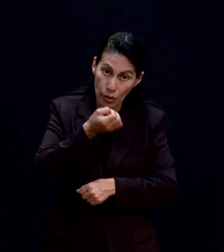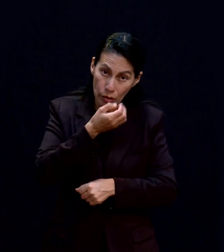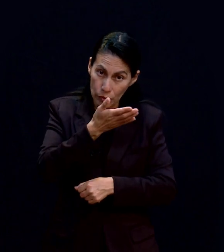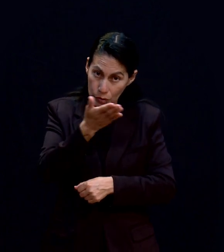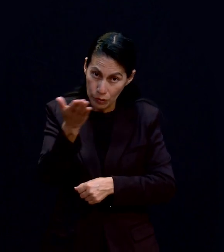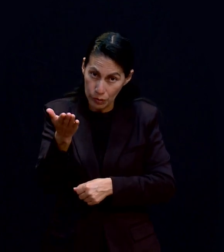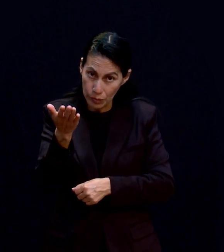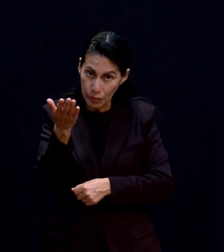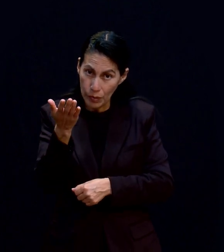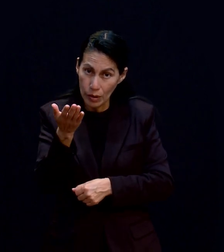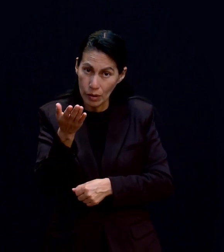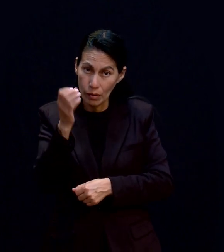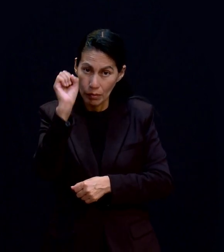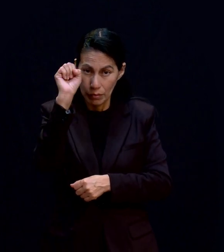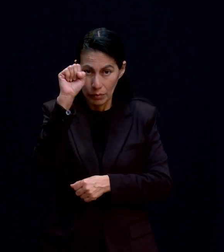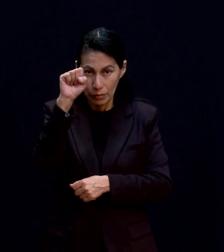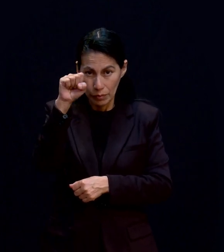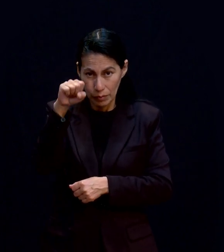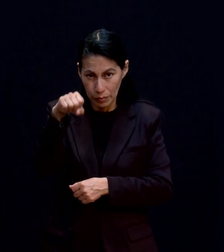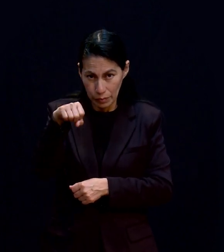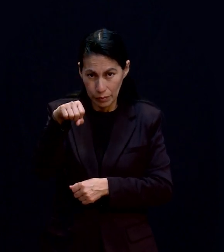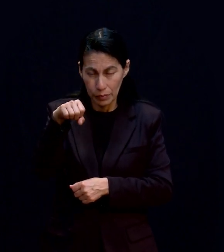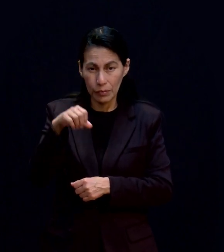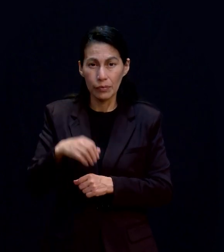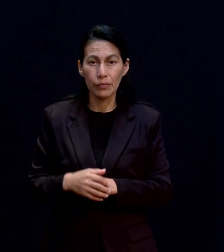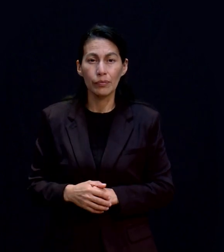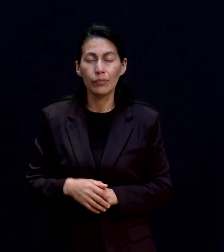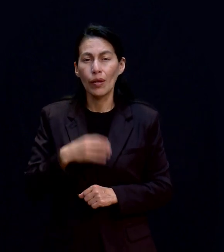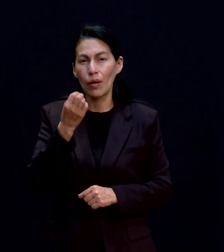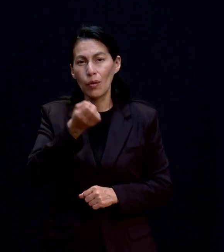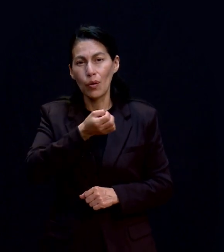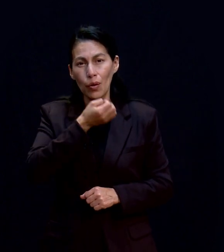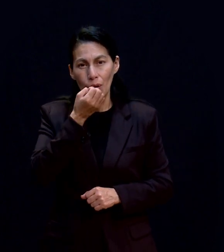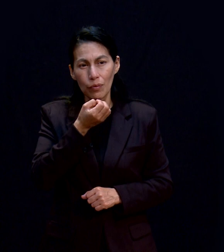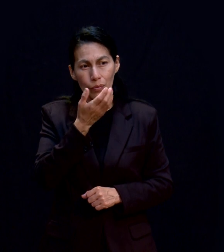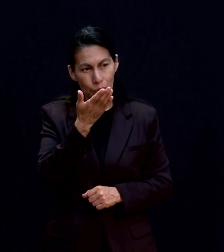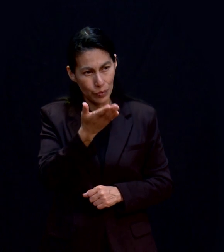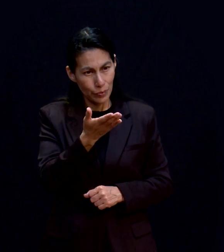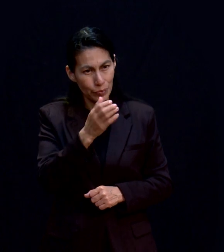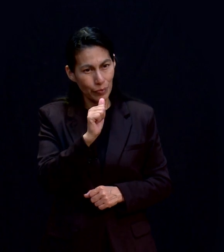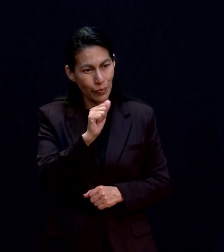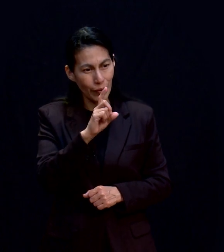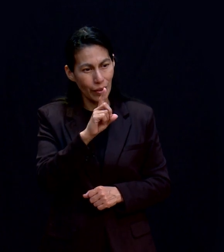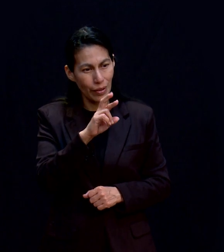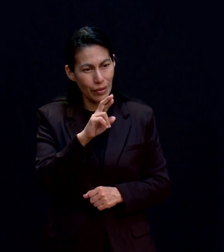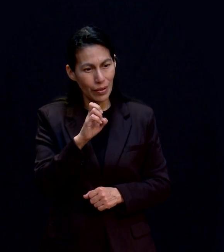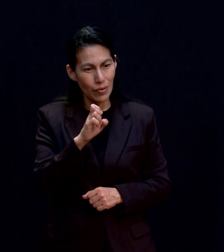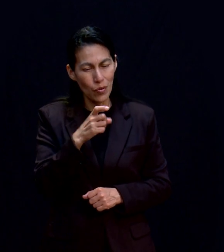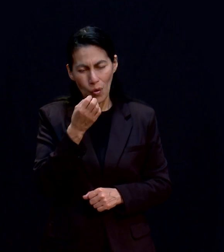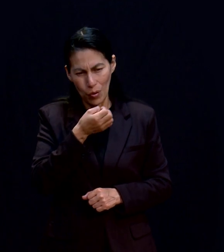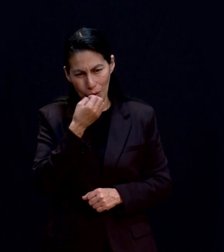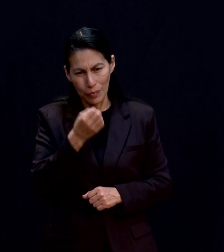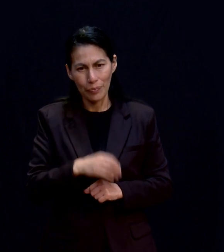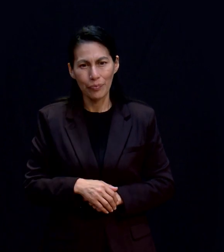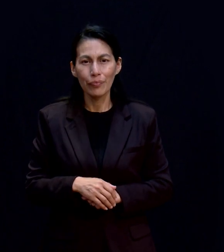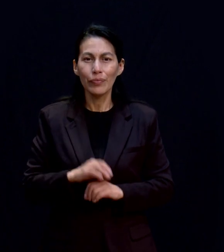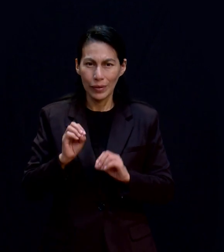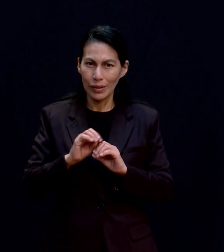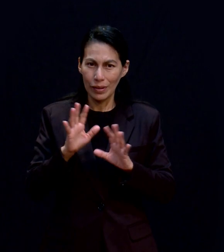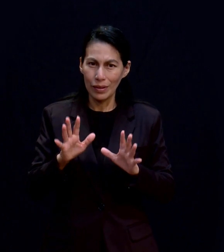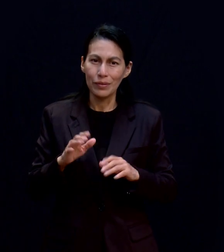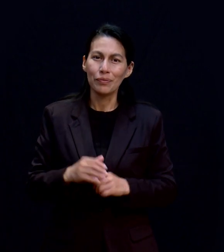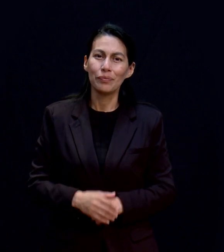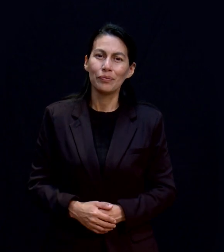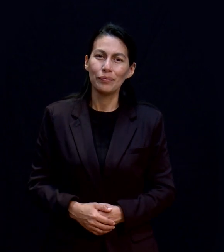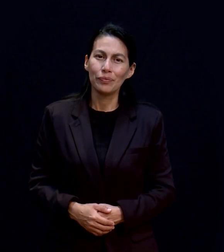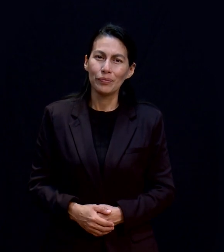que inclinen su rostro sus cabezas y vamos a orar voy a pedir a adrián que tenga la